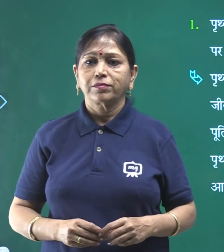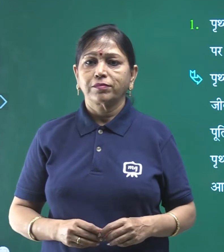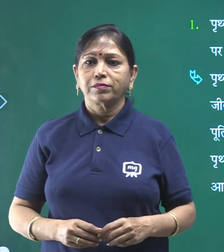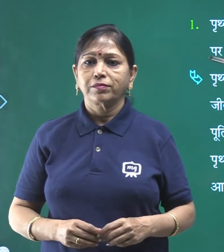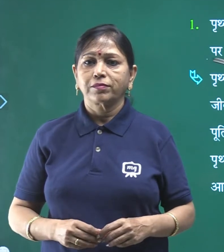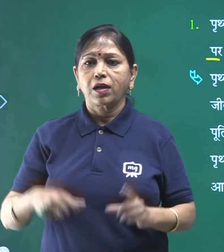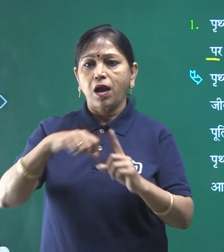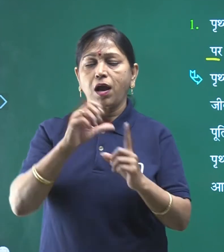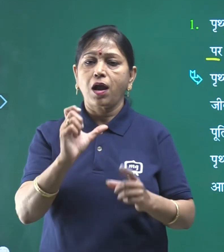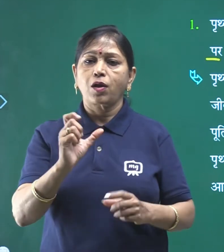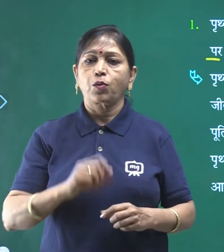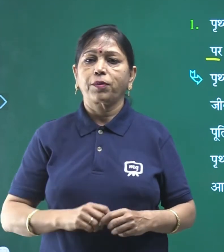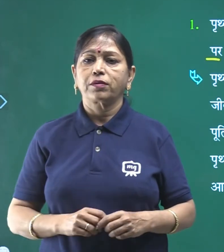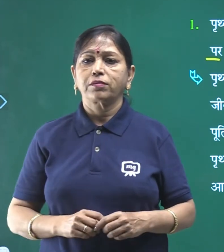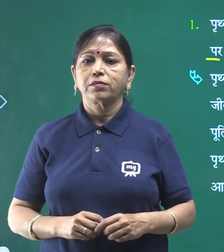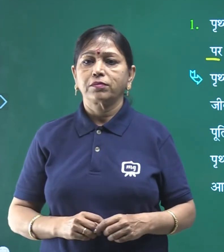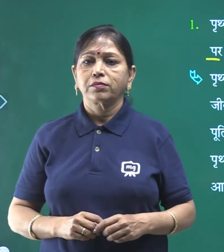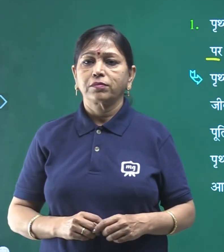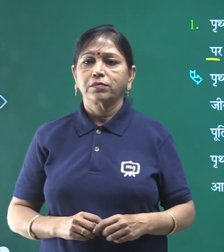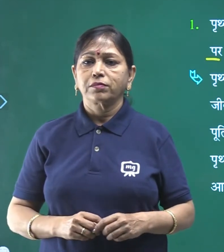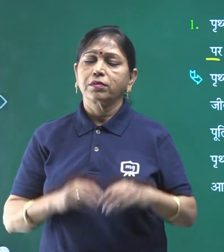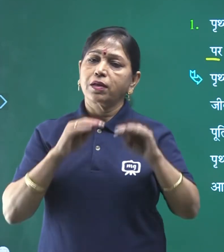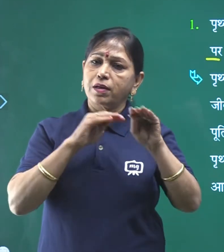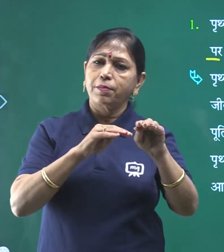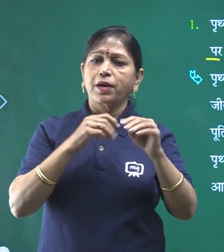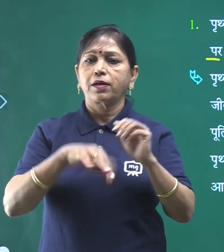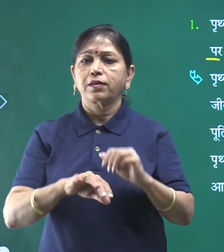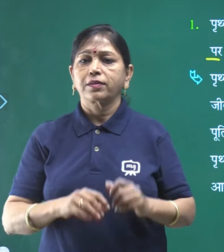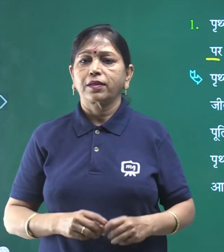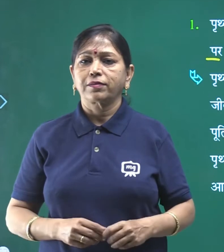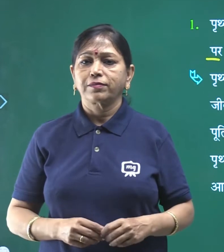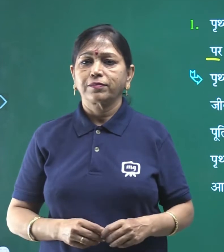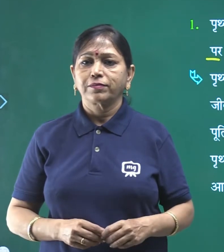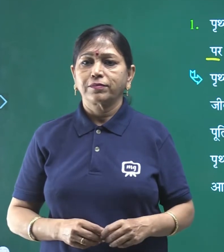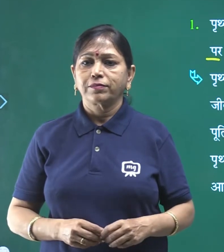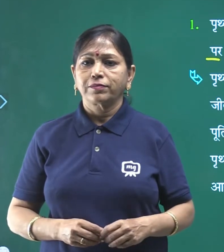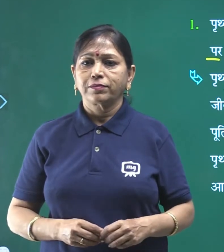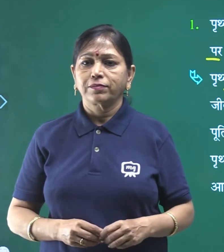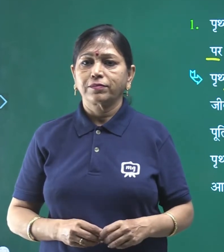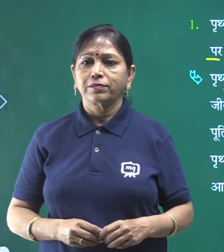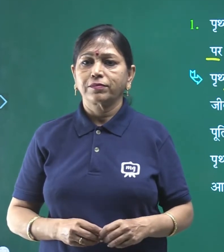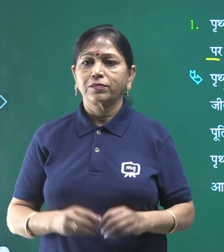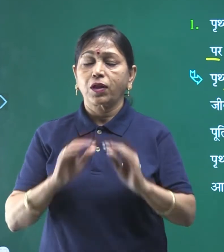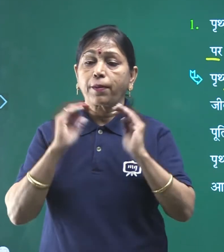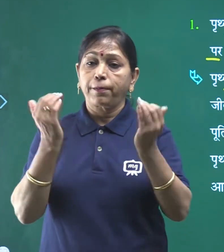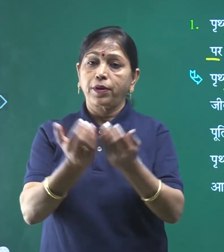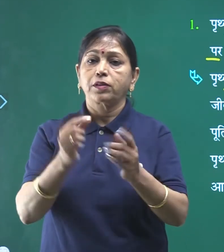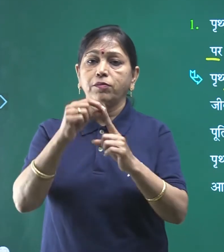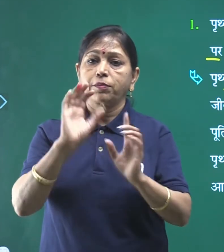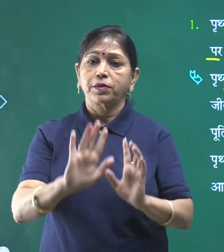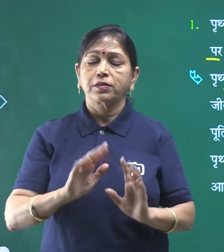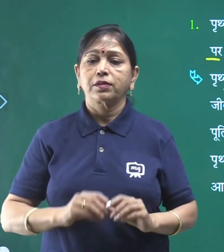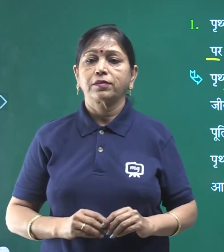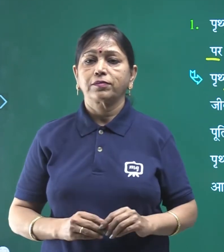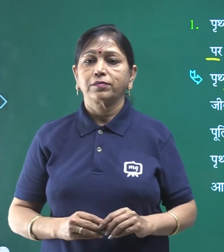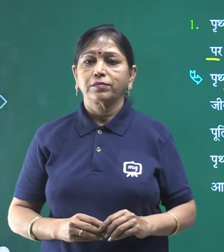इस कार को पर निर्भर करता है इस पृथ्वी पर उपलब्ध है